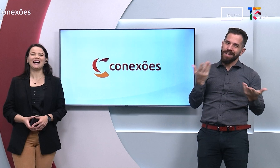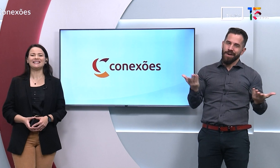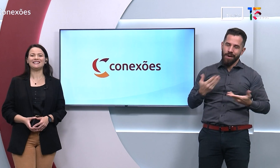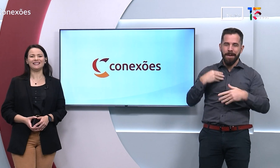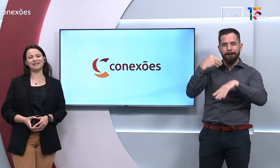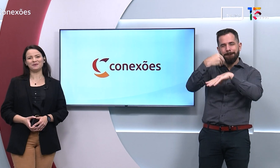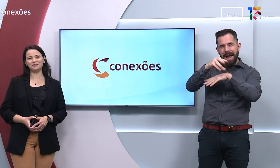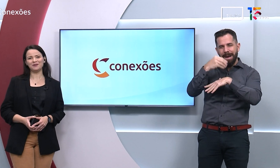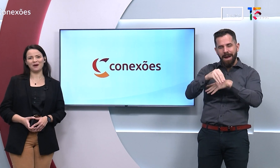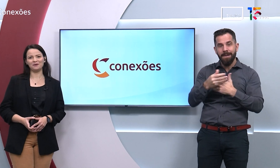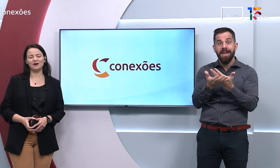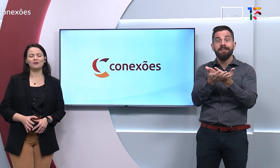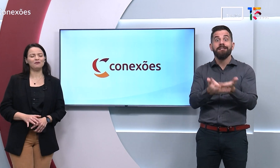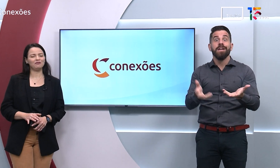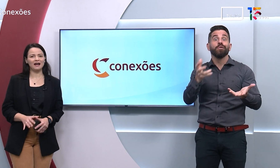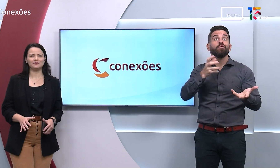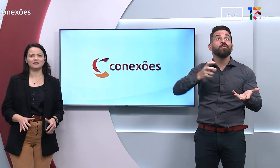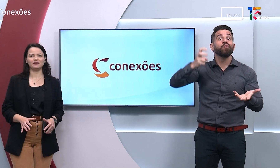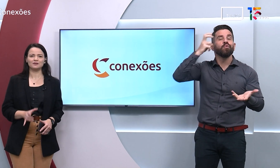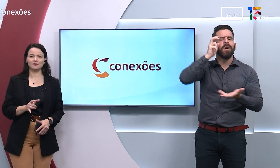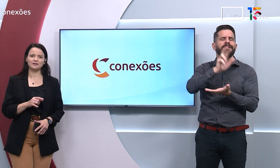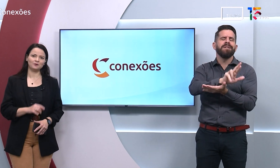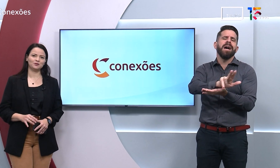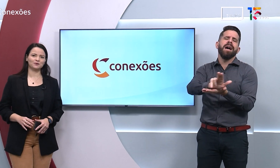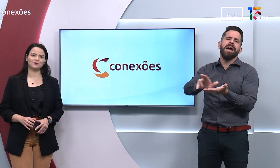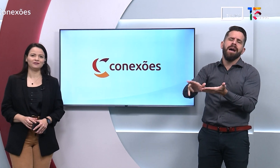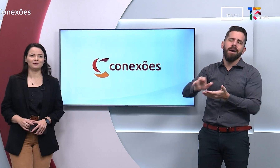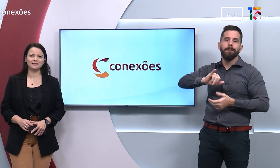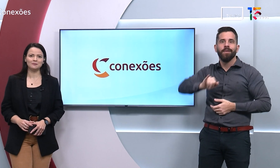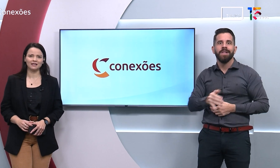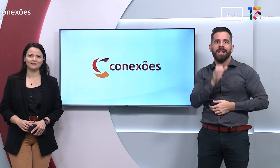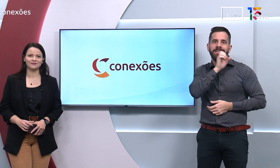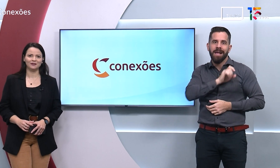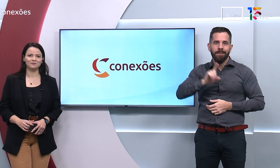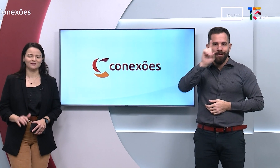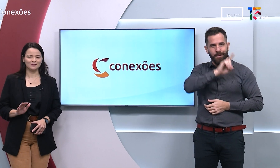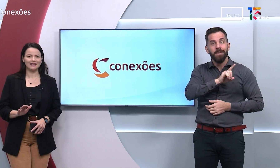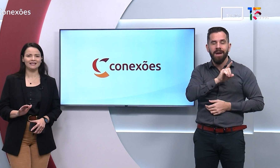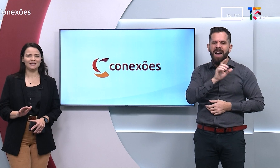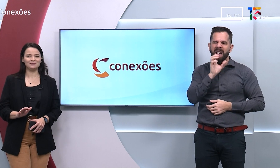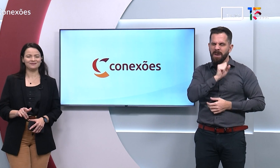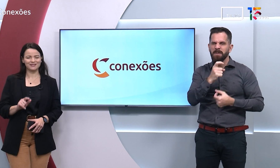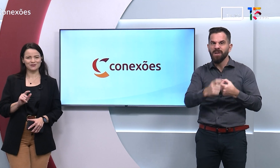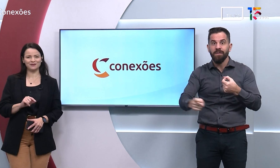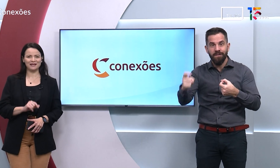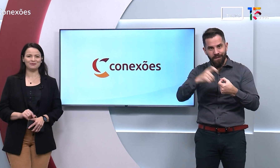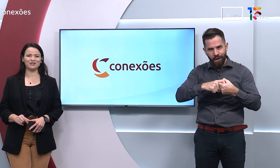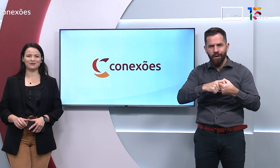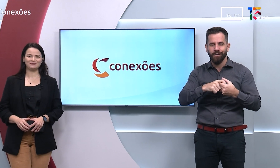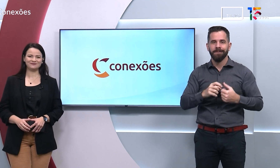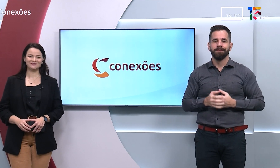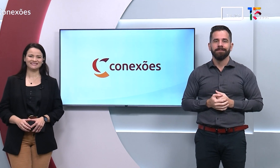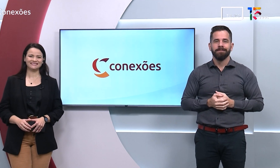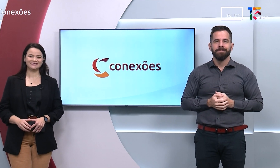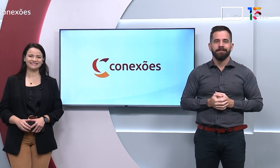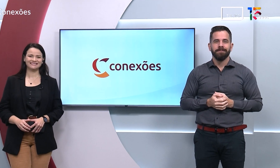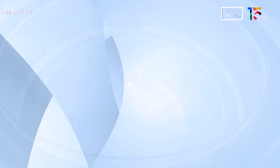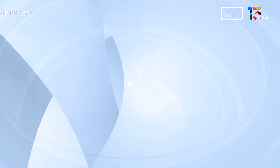da nossa agenda cultural, com vários eventos para você curtir o seu final de semana. Então, sai daí não, a gente volta rapidinho.